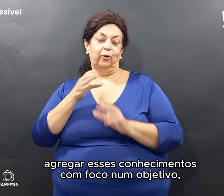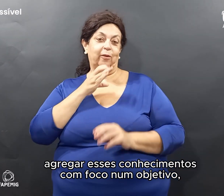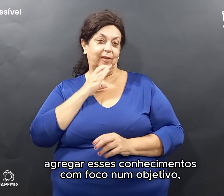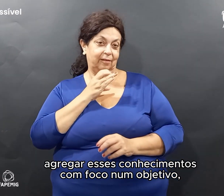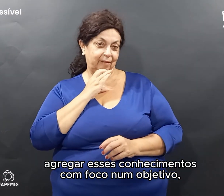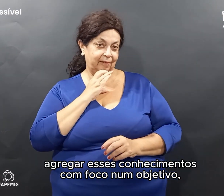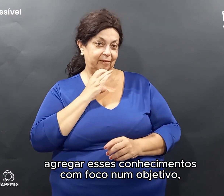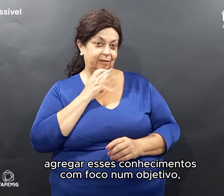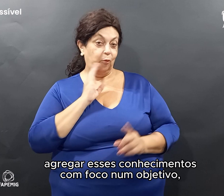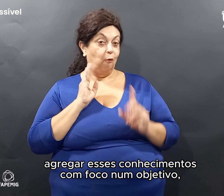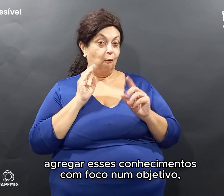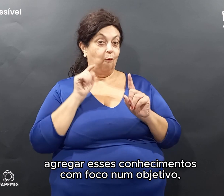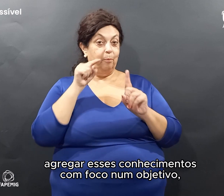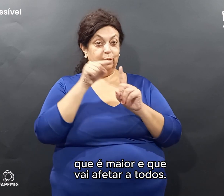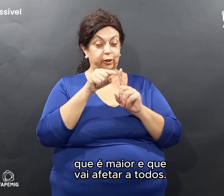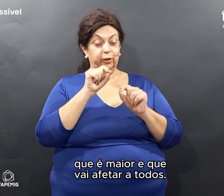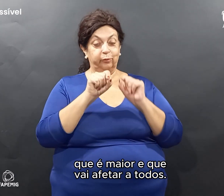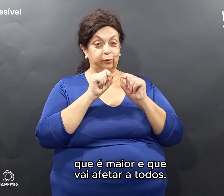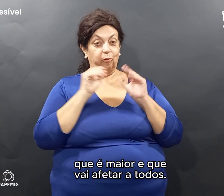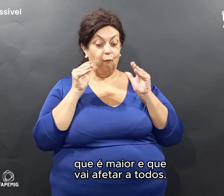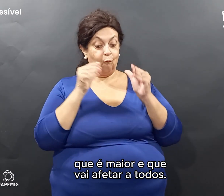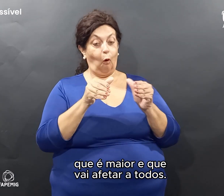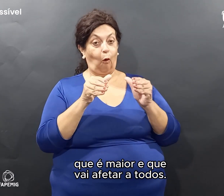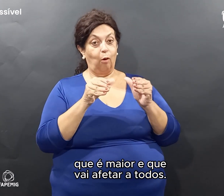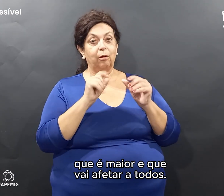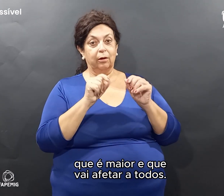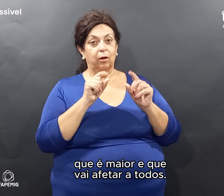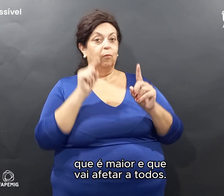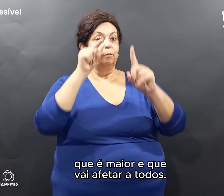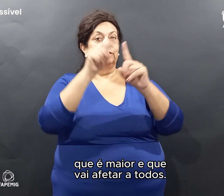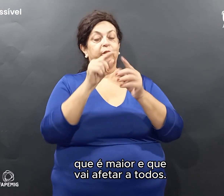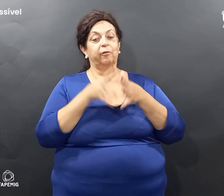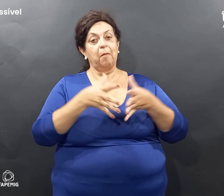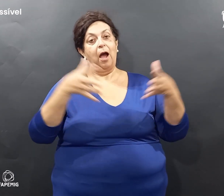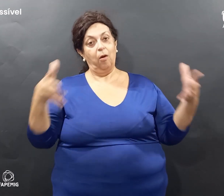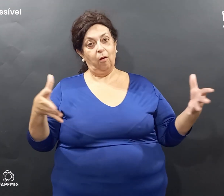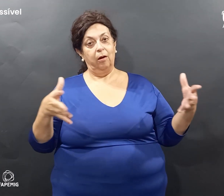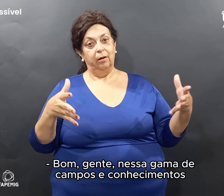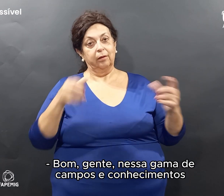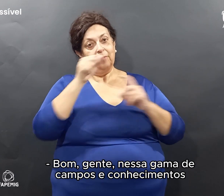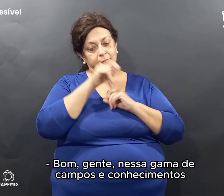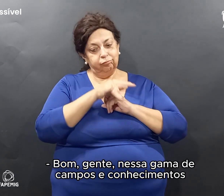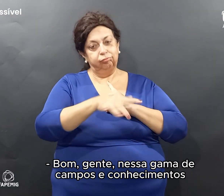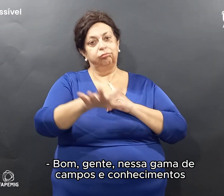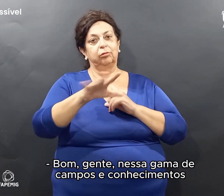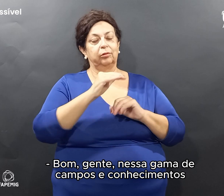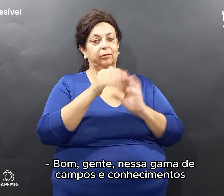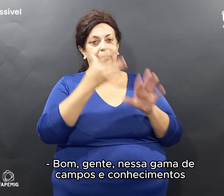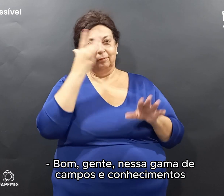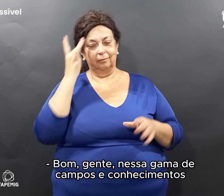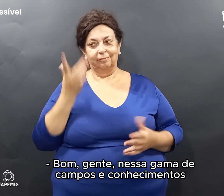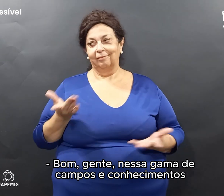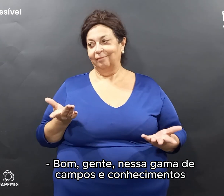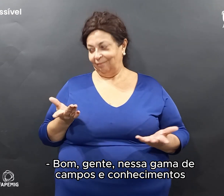com foco aí num objetivo que é maior e que vai afetar todos. Bom, gente, nessa gama de campos